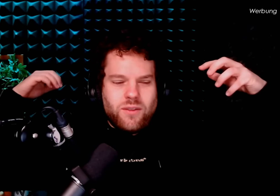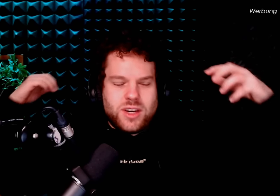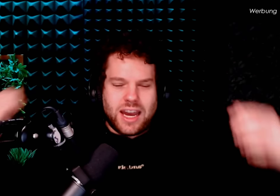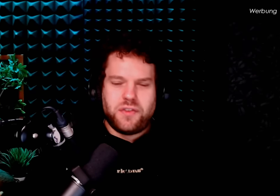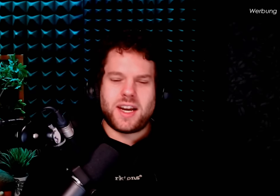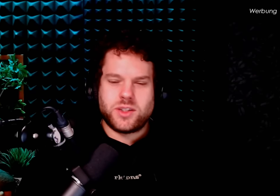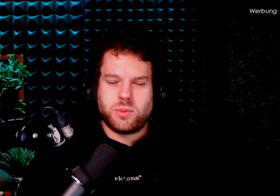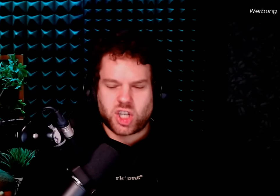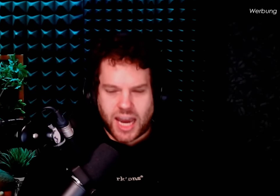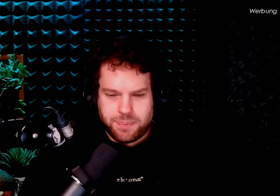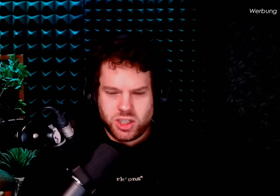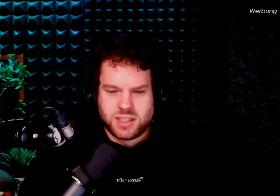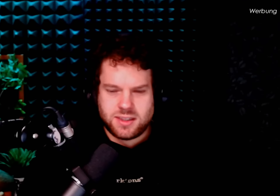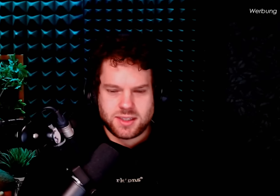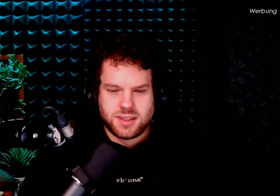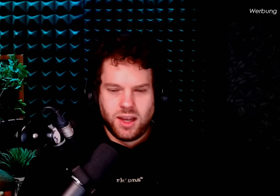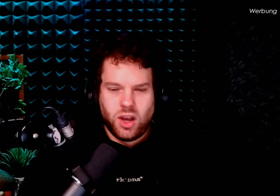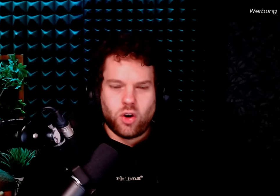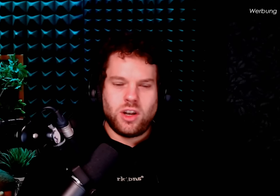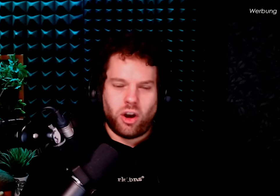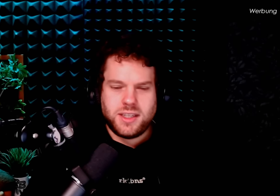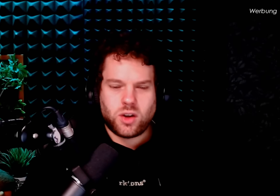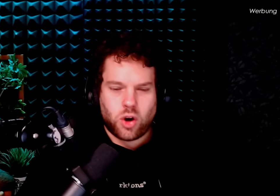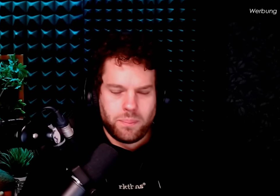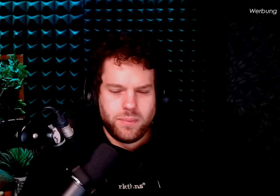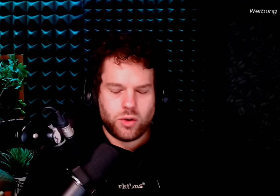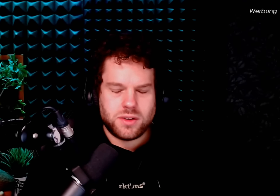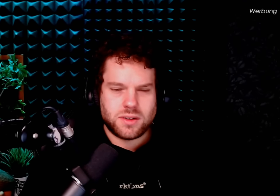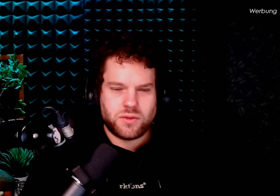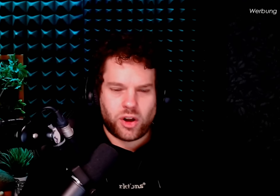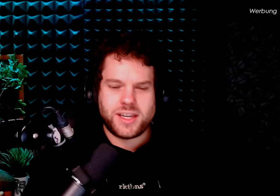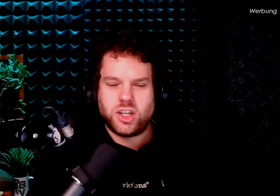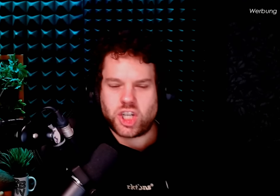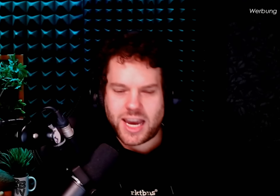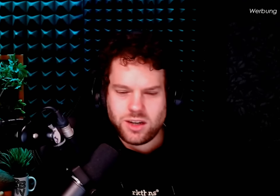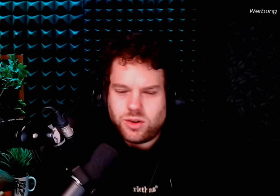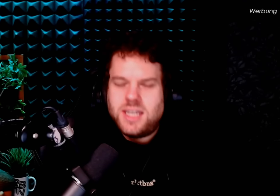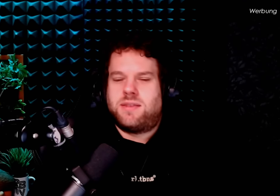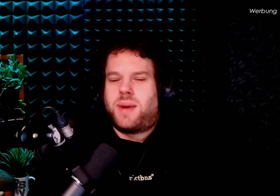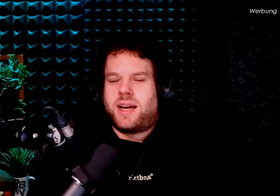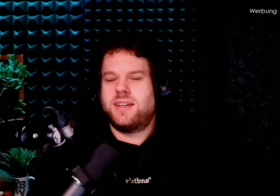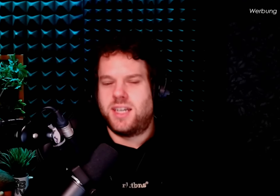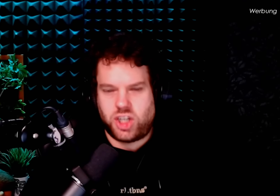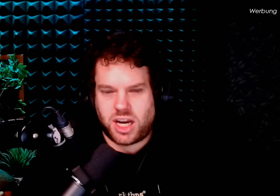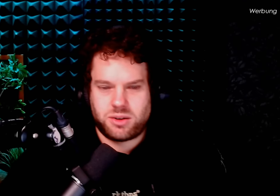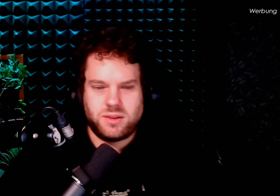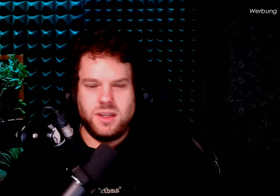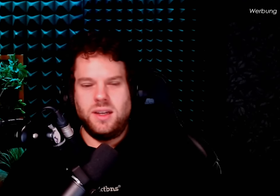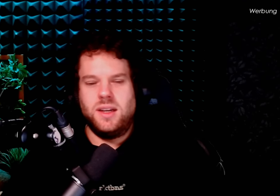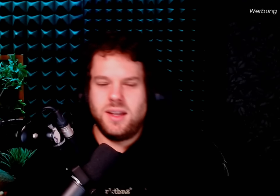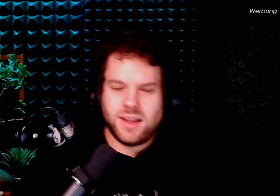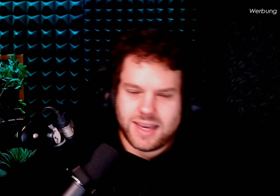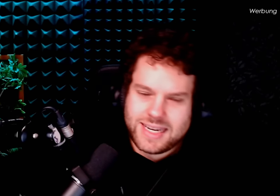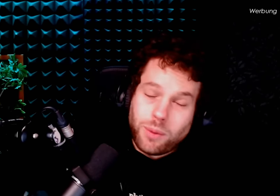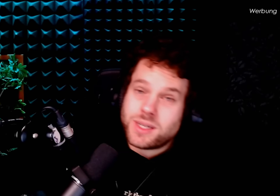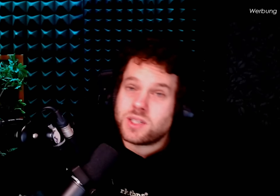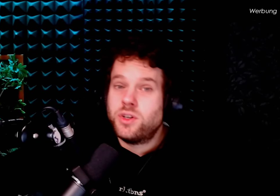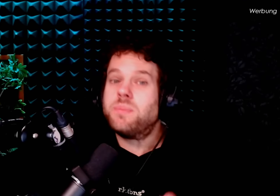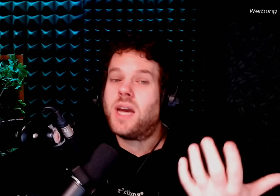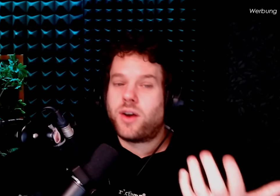wo ich einfach an so einem Schreibtisch sitze und Leute kommen und wollen eine Entscheidung und ich mache dann die Entscheidung. Ich glaube, das würde mir